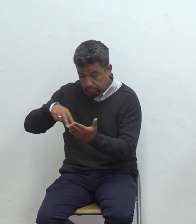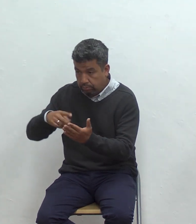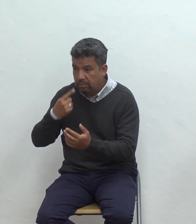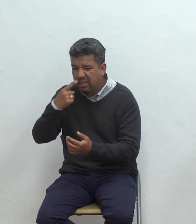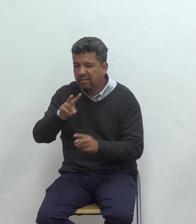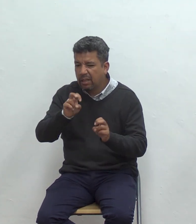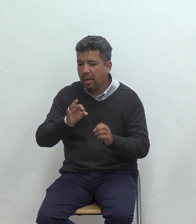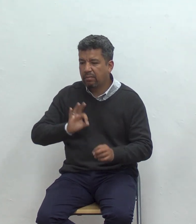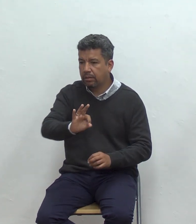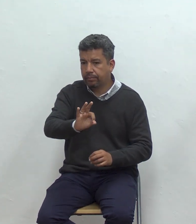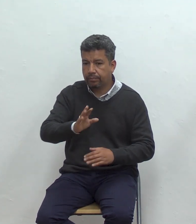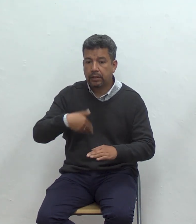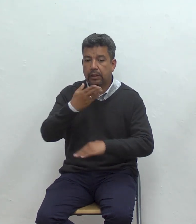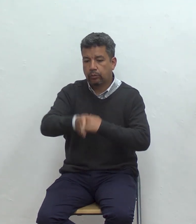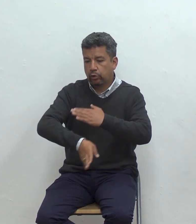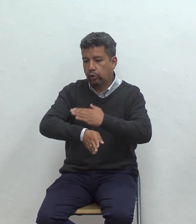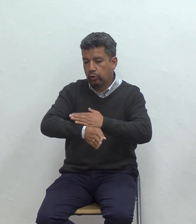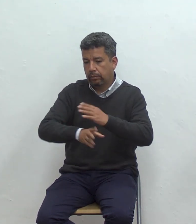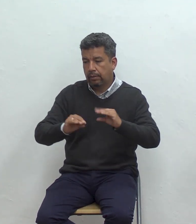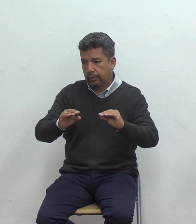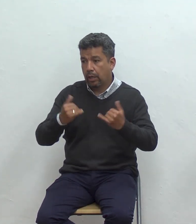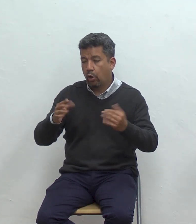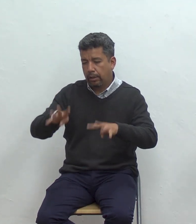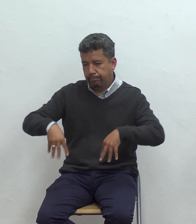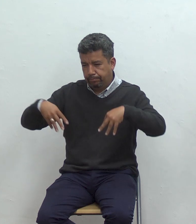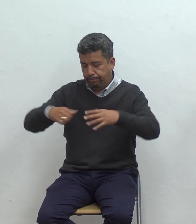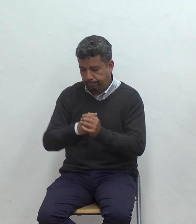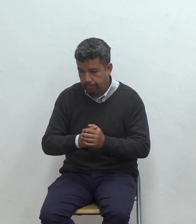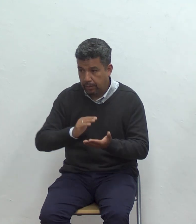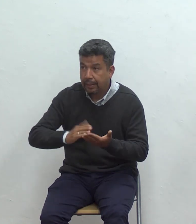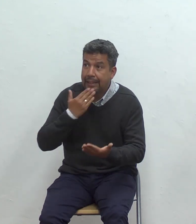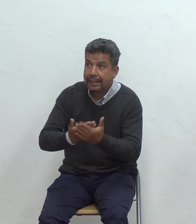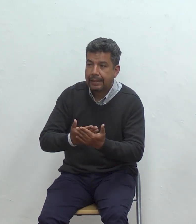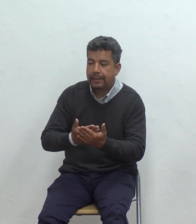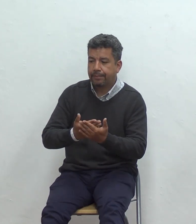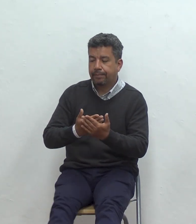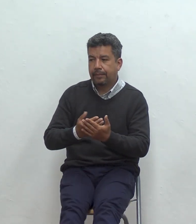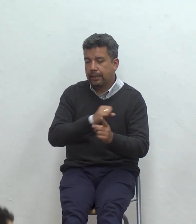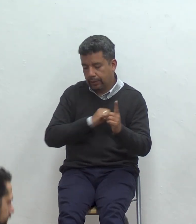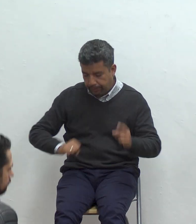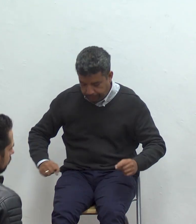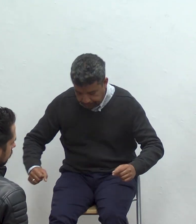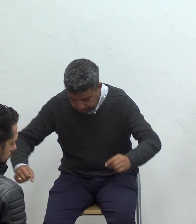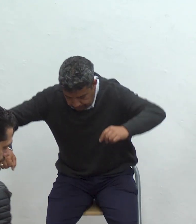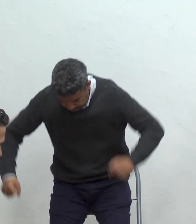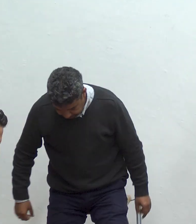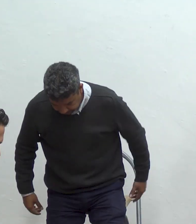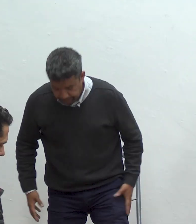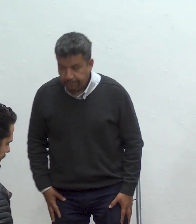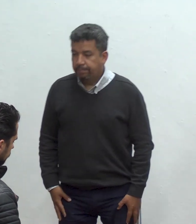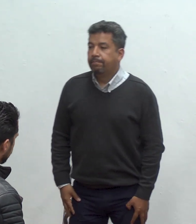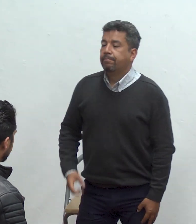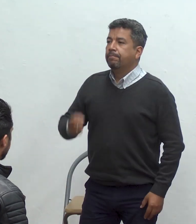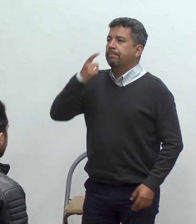discípulos. Seguiremos hablando de esto después. Por ahora pongámonos de pie y démosle gracias al Señor. Padre Celestial,